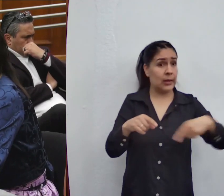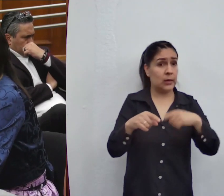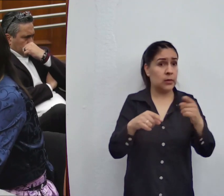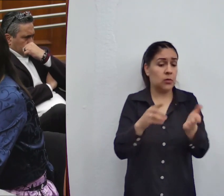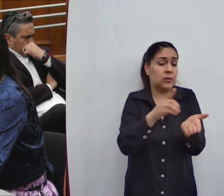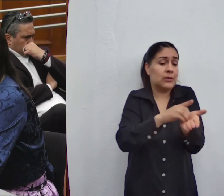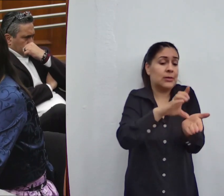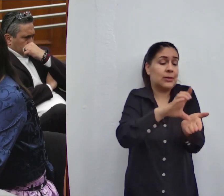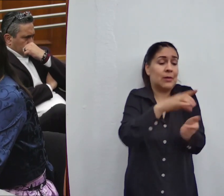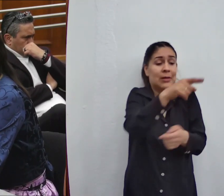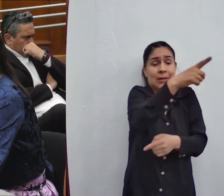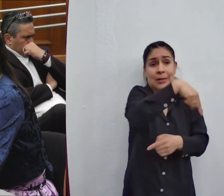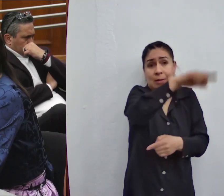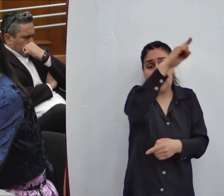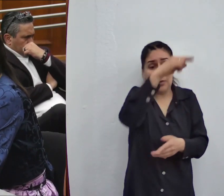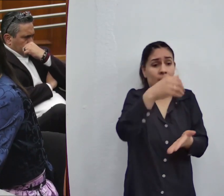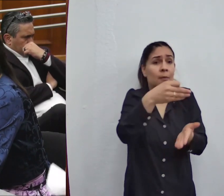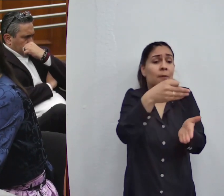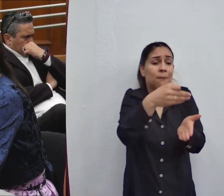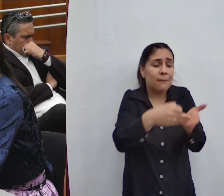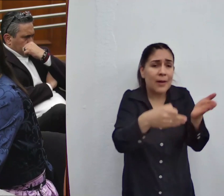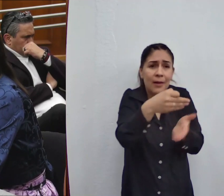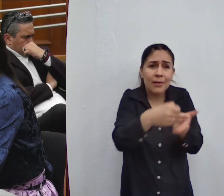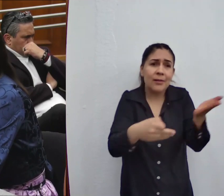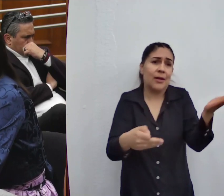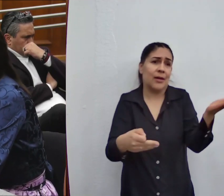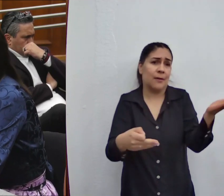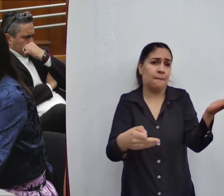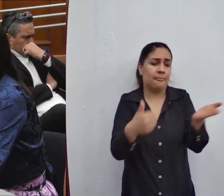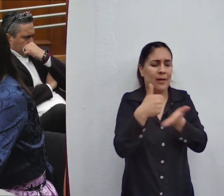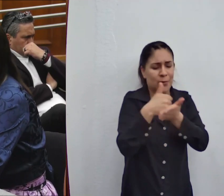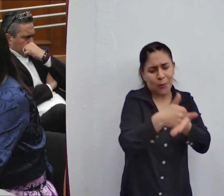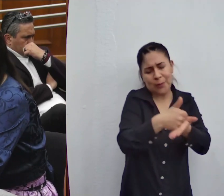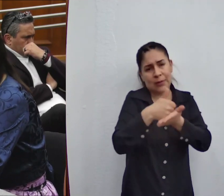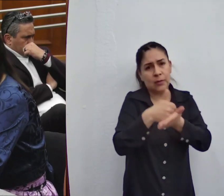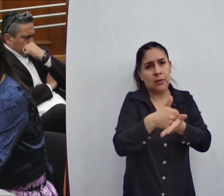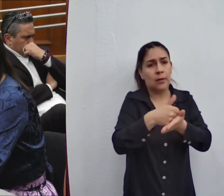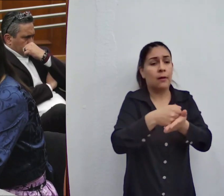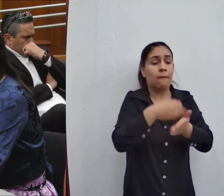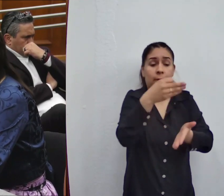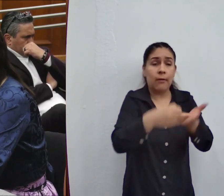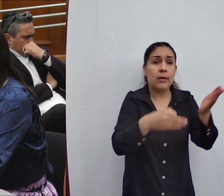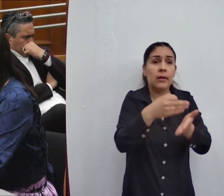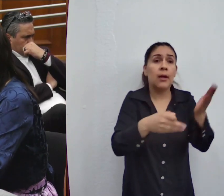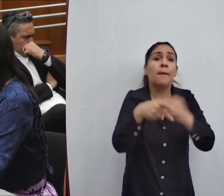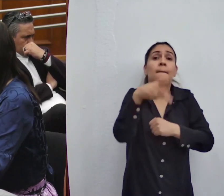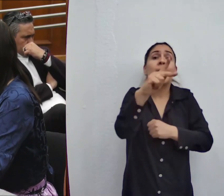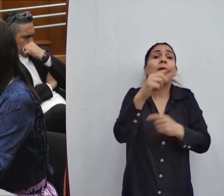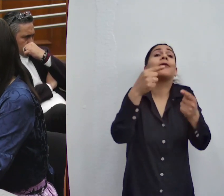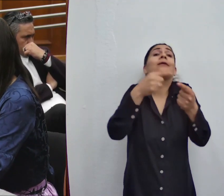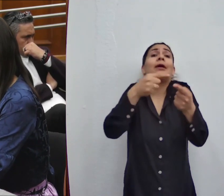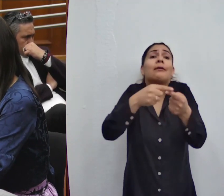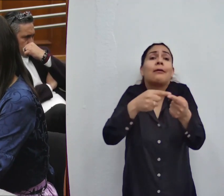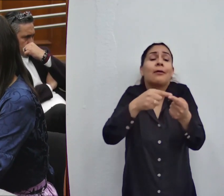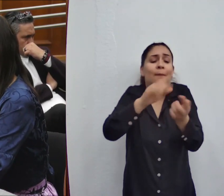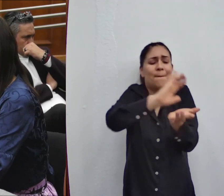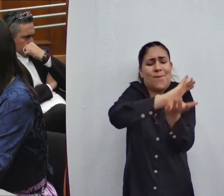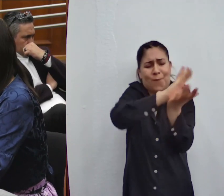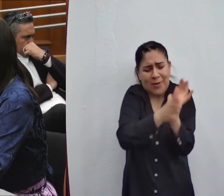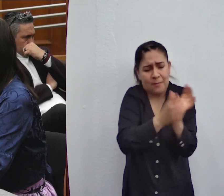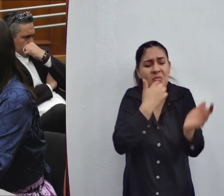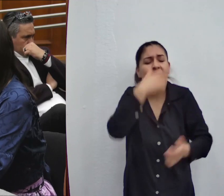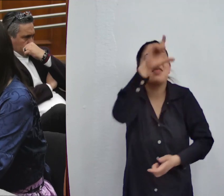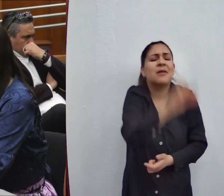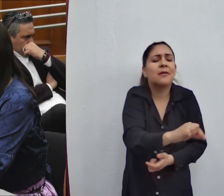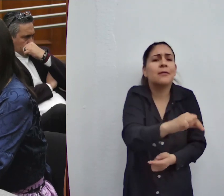nuestra sociedad, porque sufren abusos de primera mano por sus familiares y que son los que ocultan en sus hogares, son los